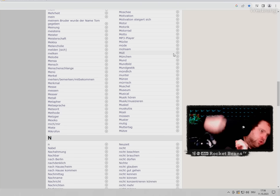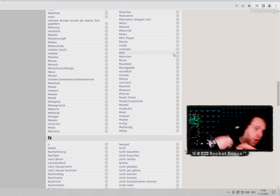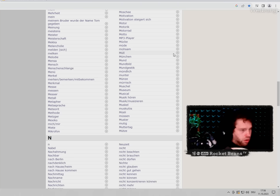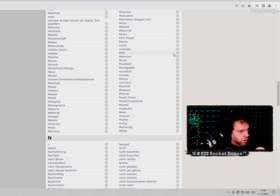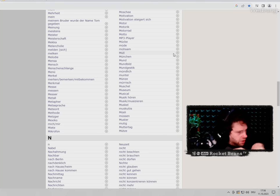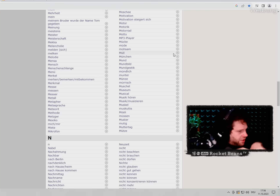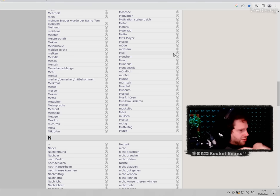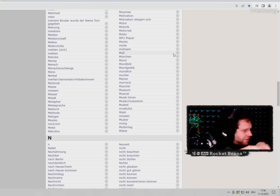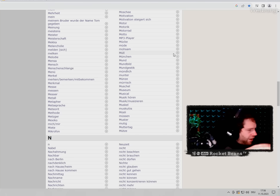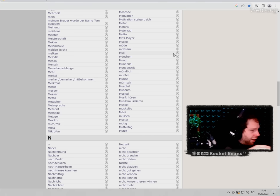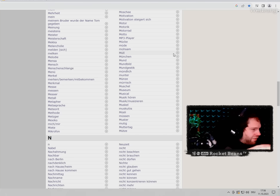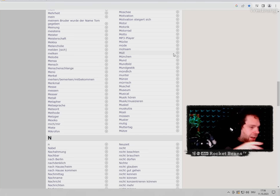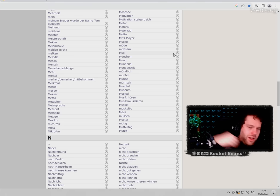Und die Dinosaurier laufen weg.